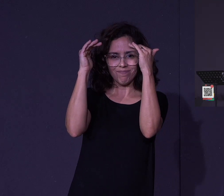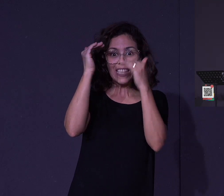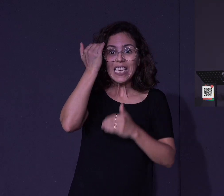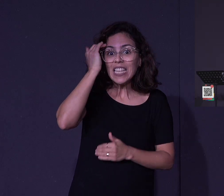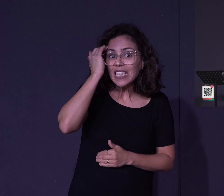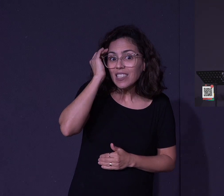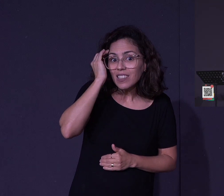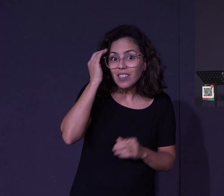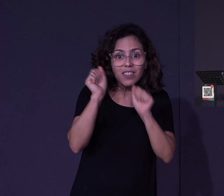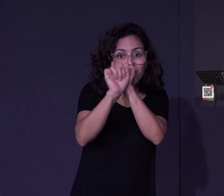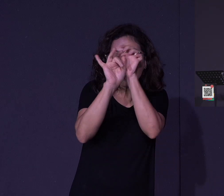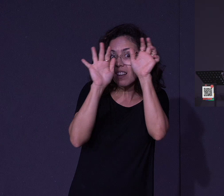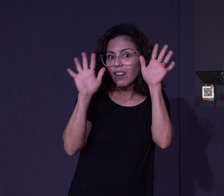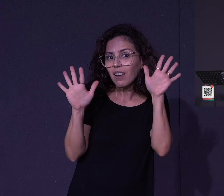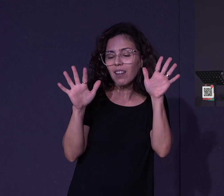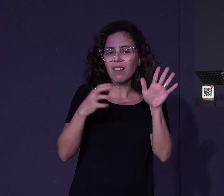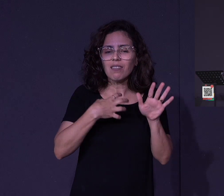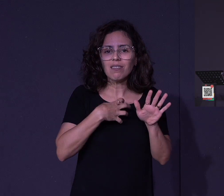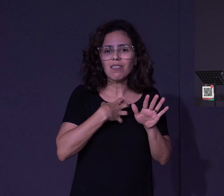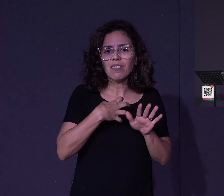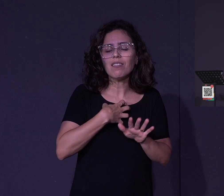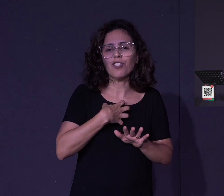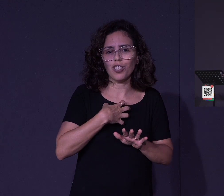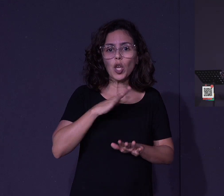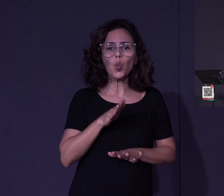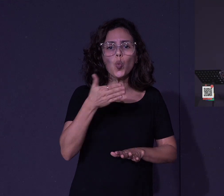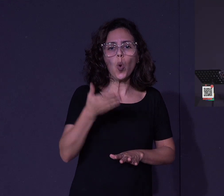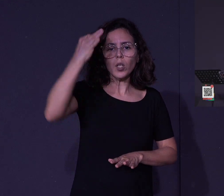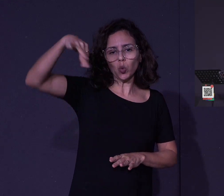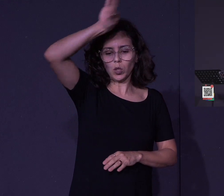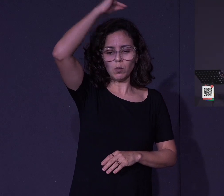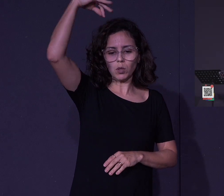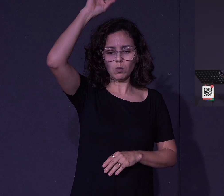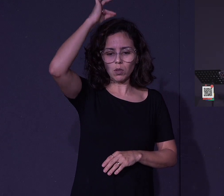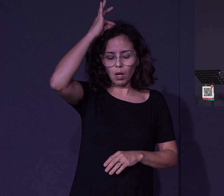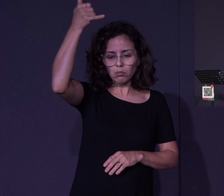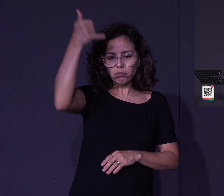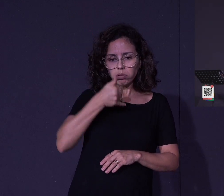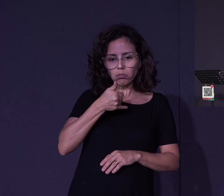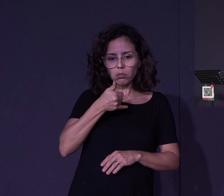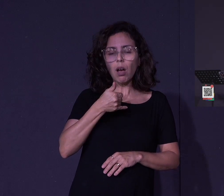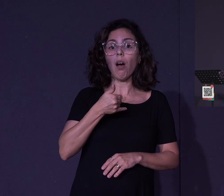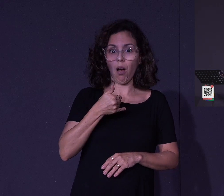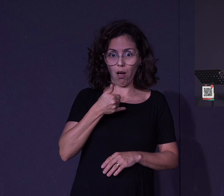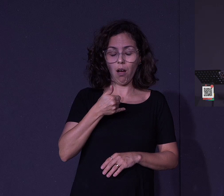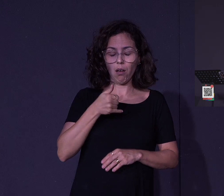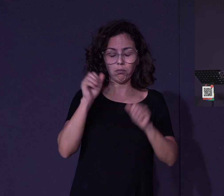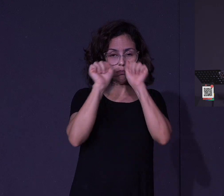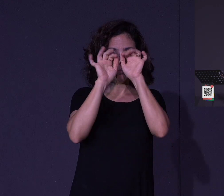sensibilidade para com o Espírito Santo de Deus. A melhor coisa que podemos fazer é